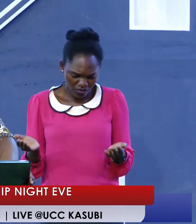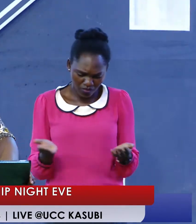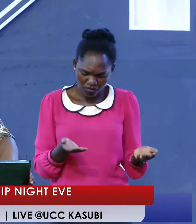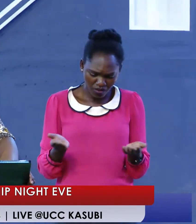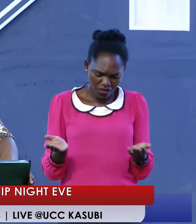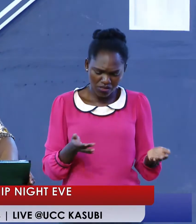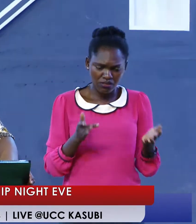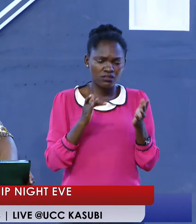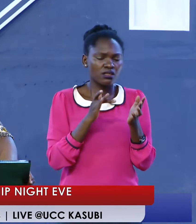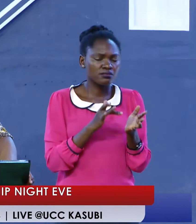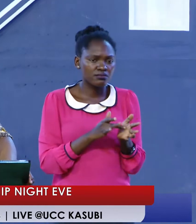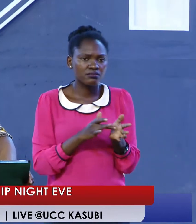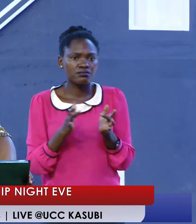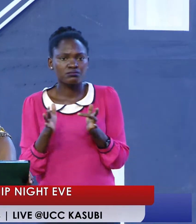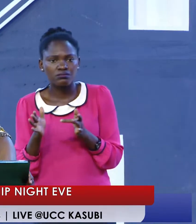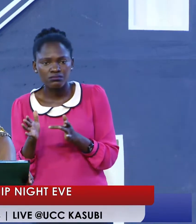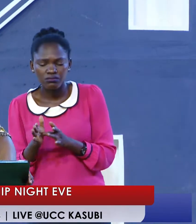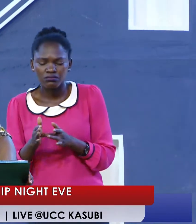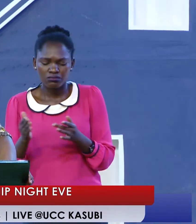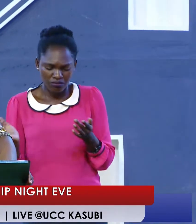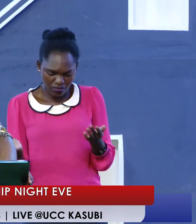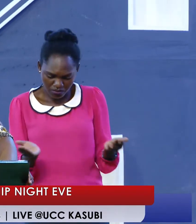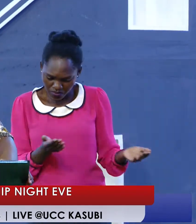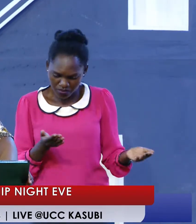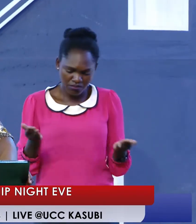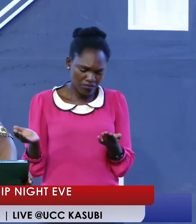Oliwa Yesu